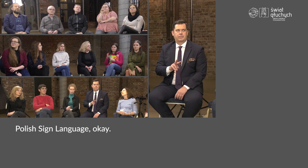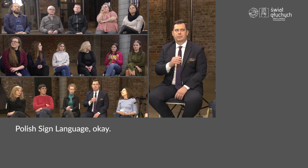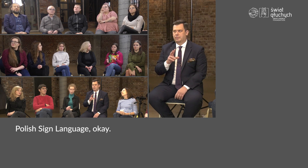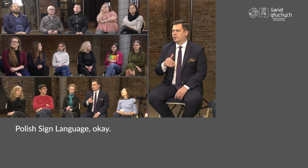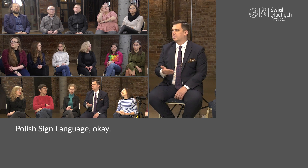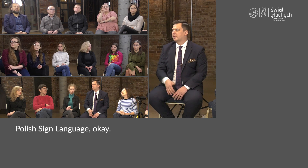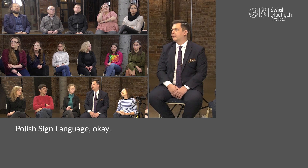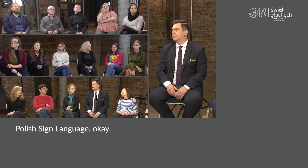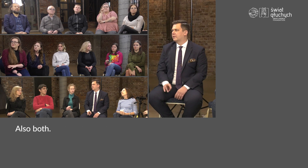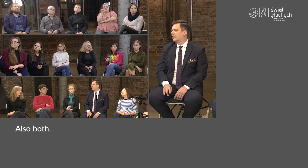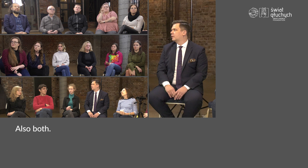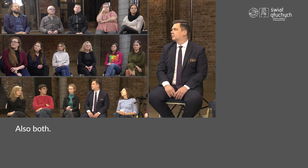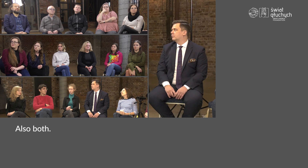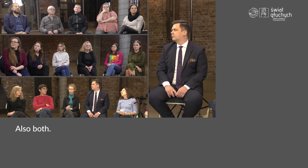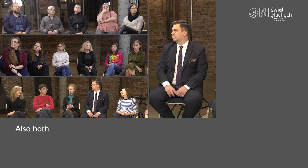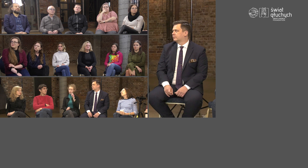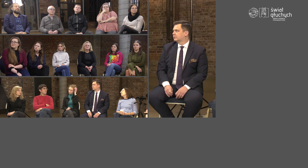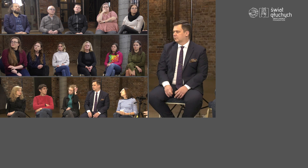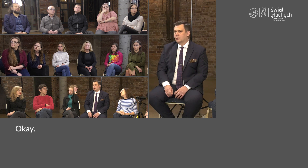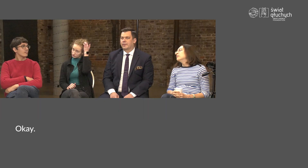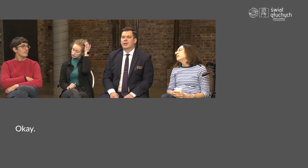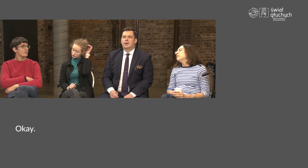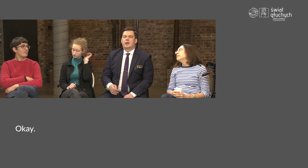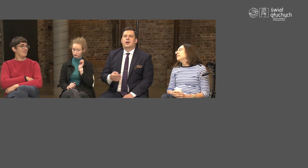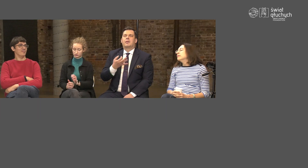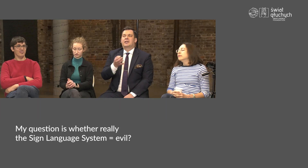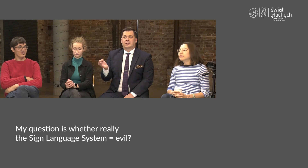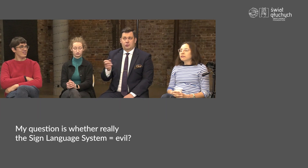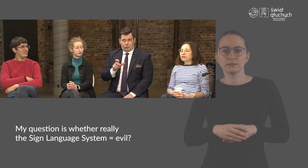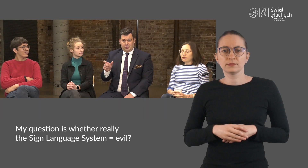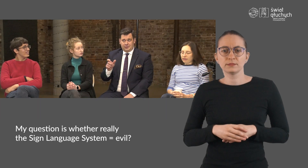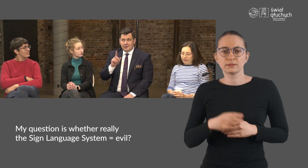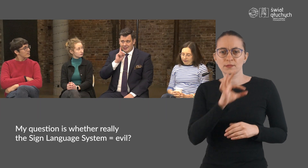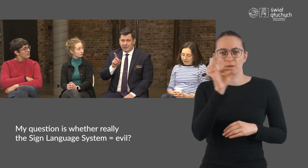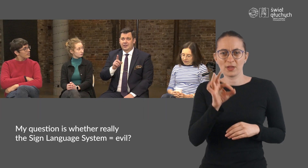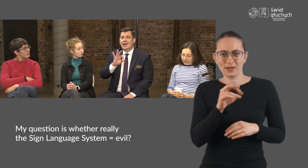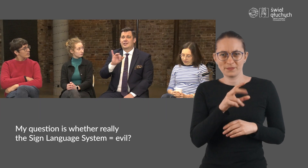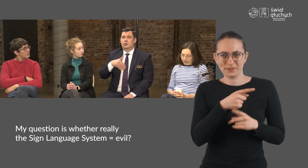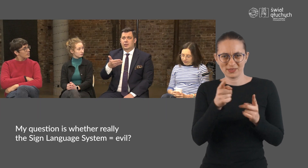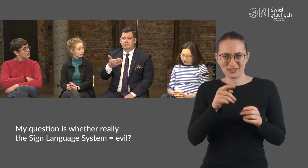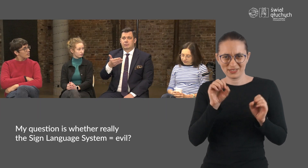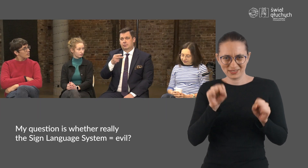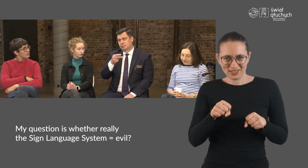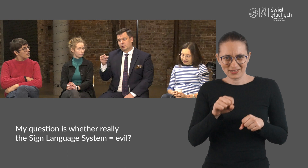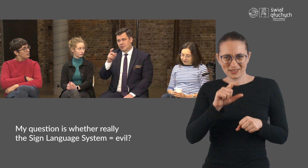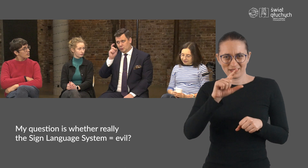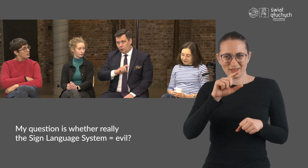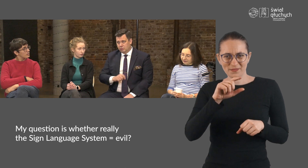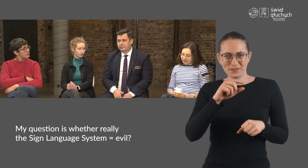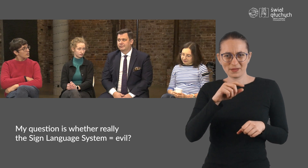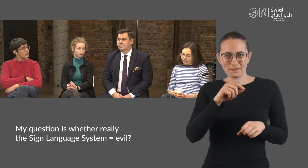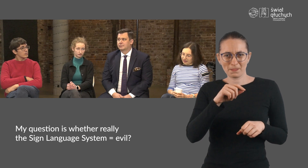Polski język migowy. PJM, dobra? 2. Dobra. Mam pytanie, czy naprawdę SJM to